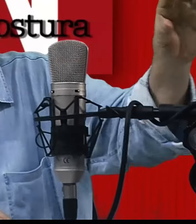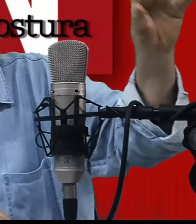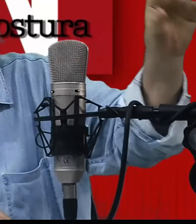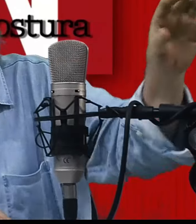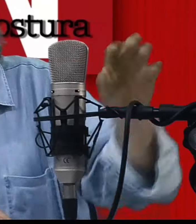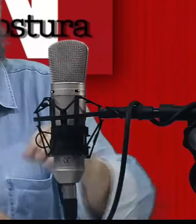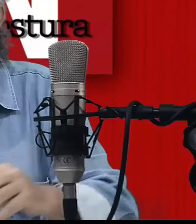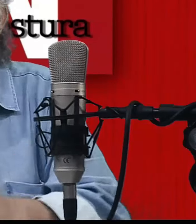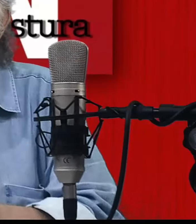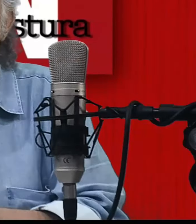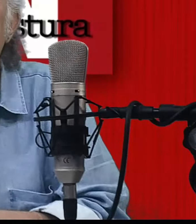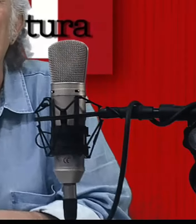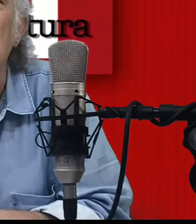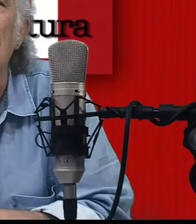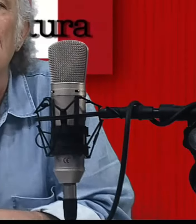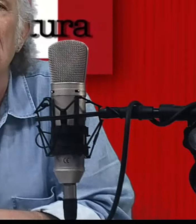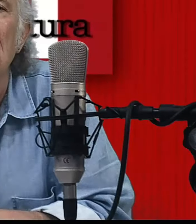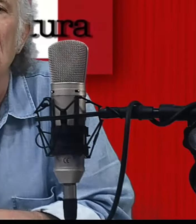tal cosa quedó